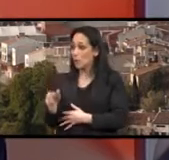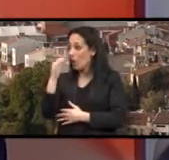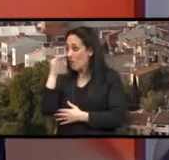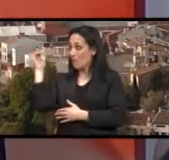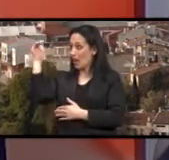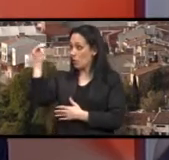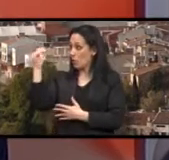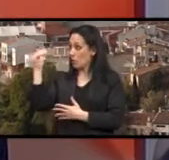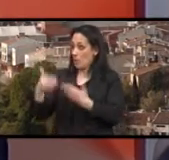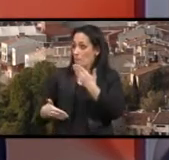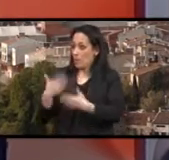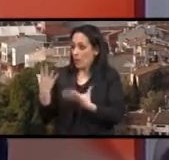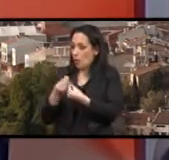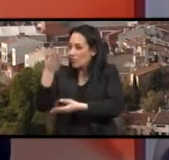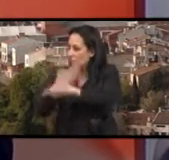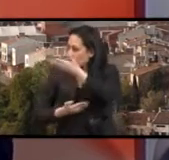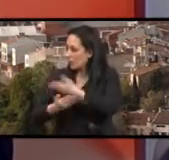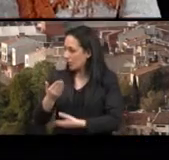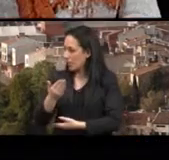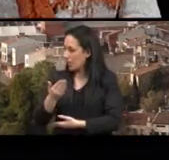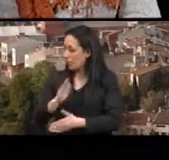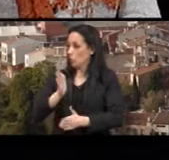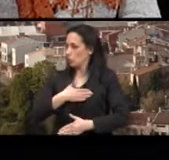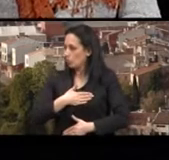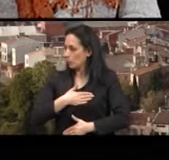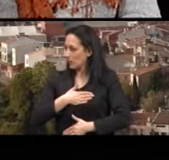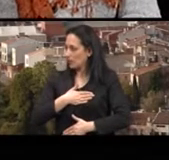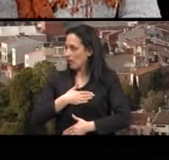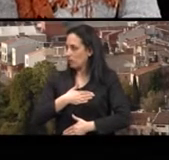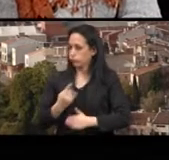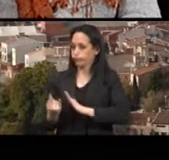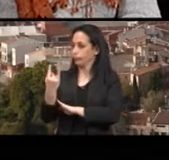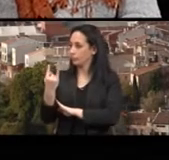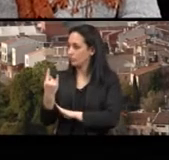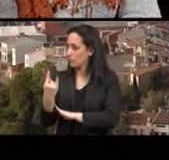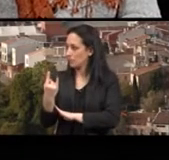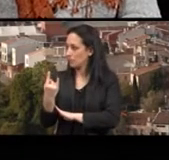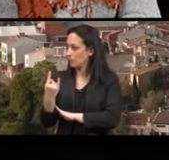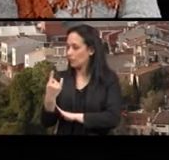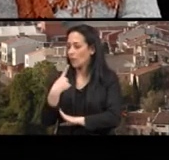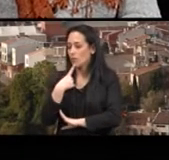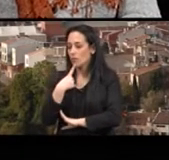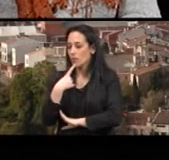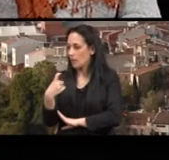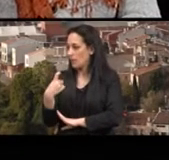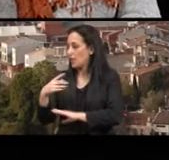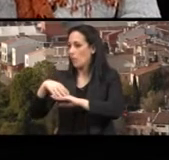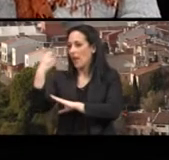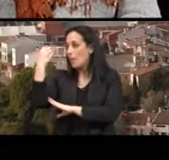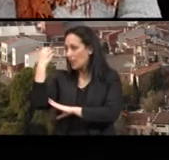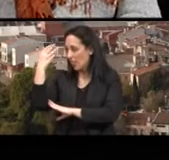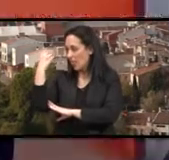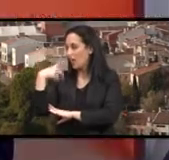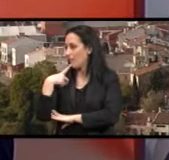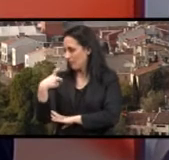i volta ja siguis gran i tinguis aquesta discapacitat, que et vingui d'alguna forma sobtada, que costa evidentment. L'aprenentatge és diferent. L'aprenentatge